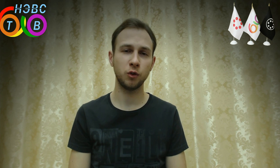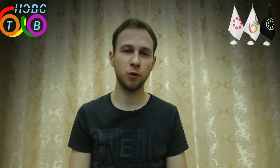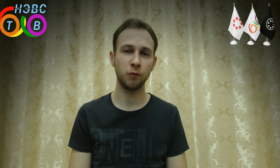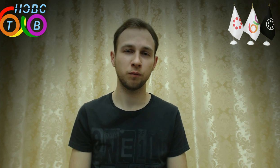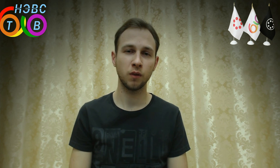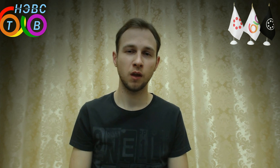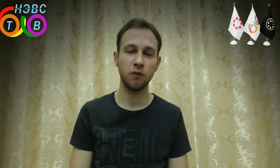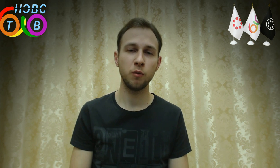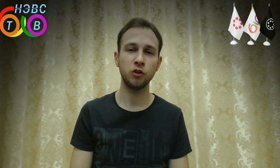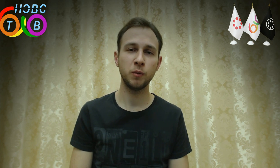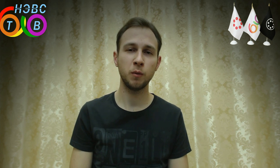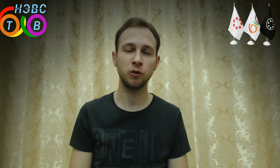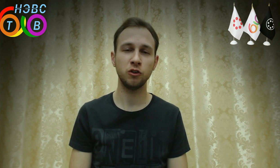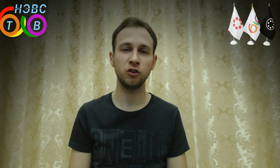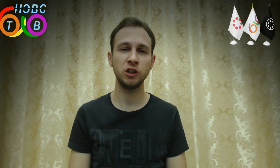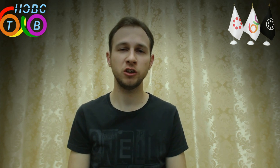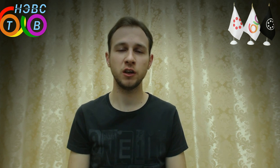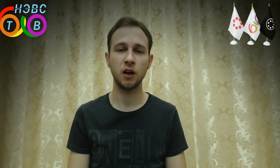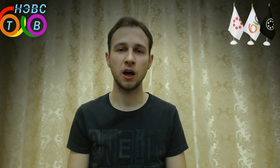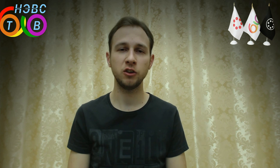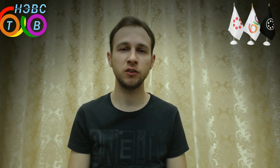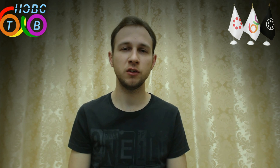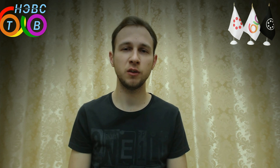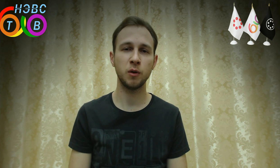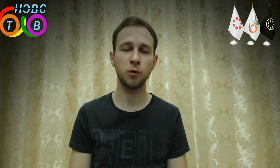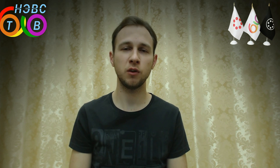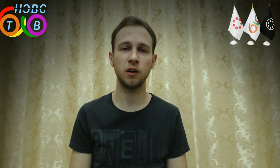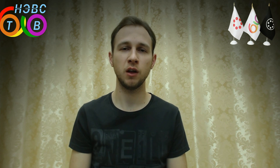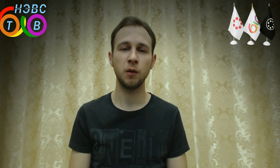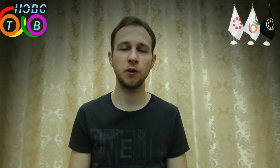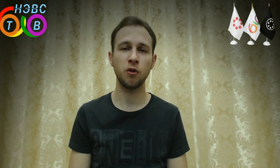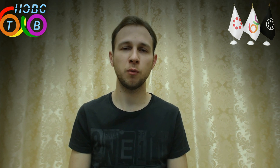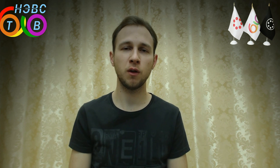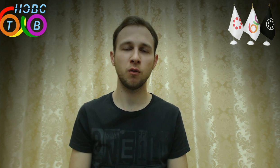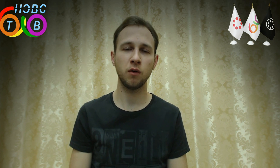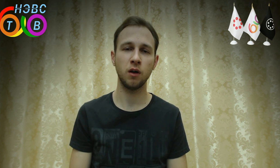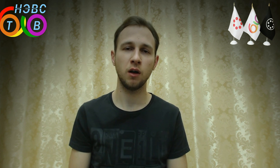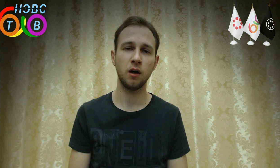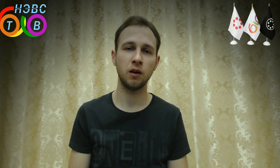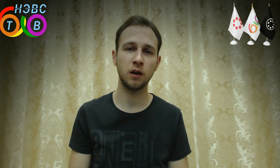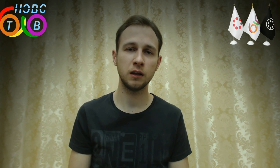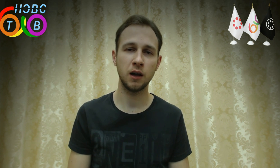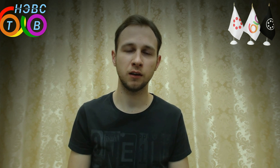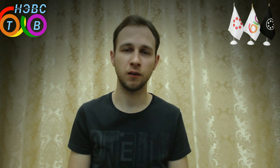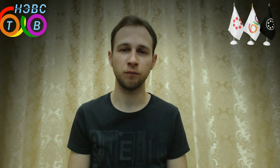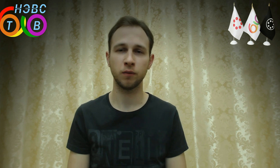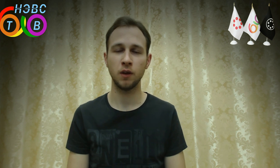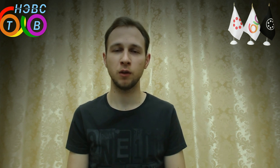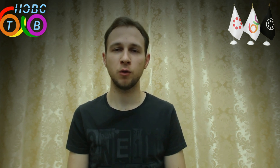что вы можете помочь женщине очистить себя после первого полового контакта. То